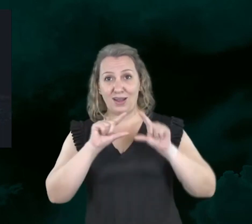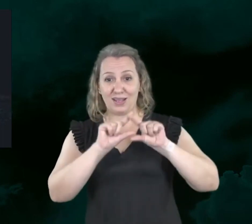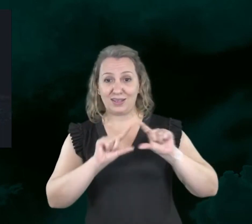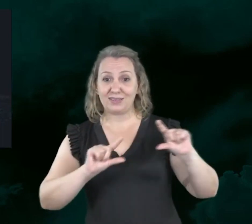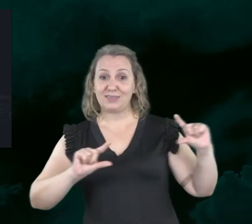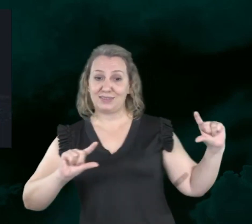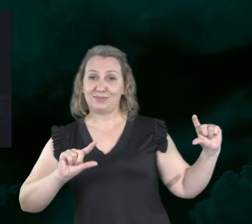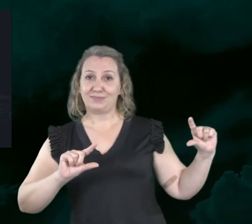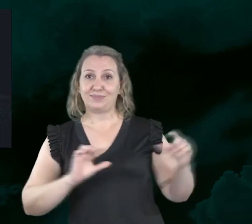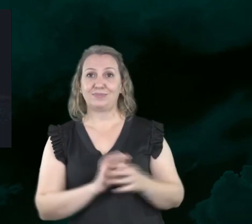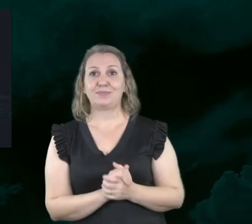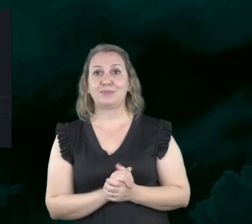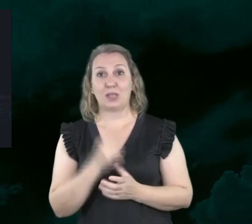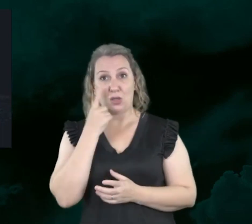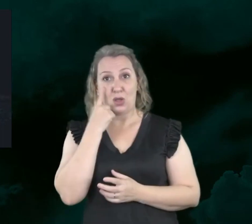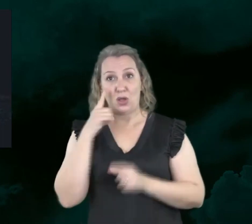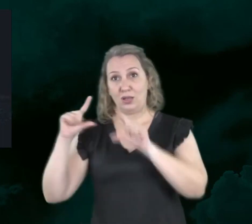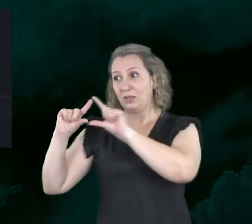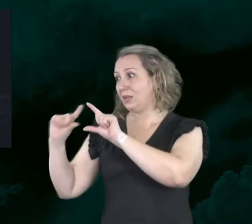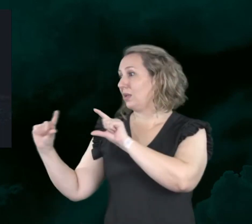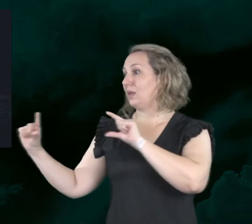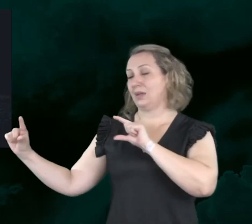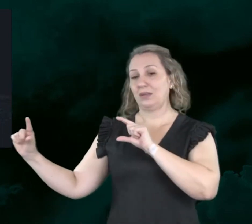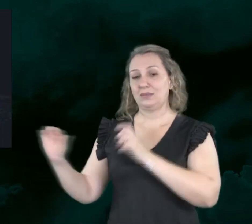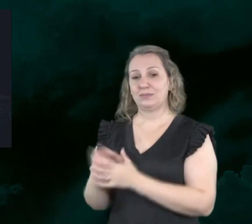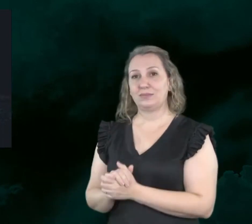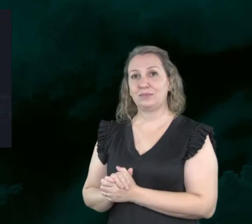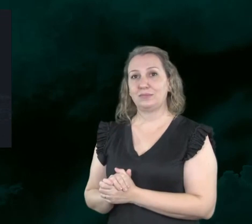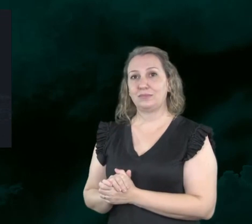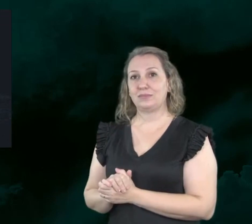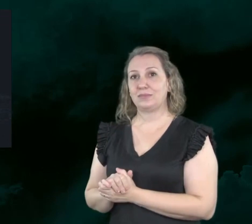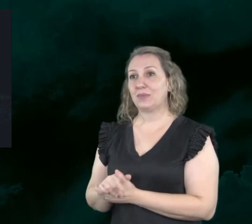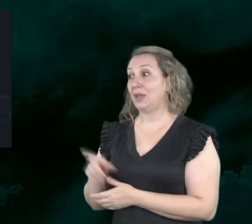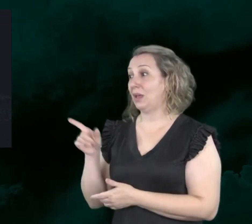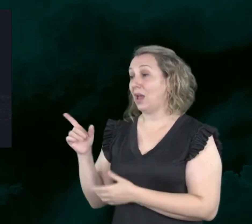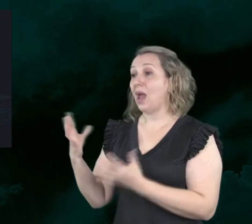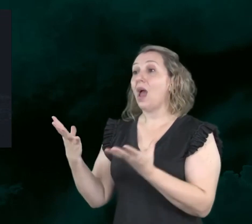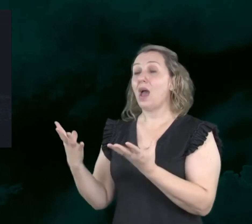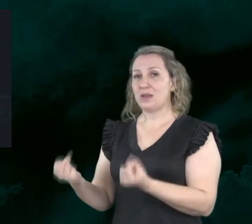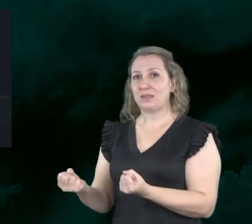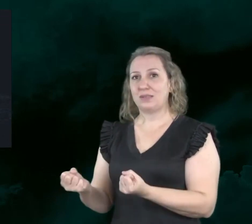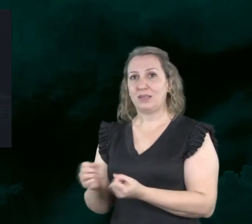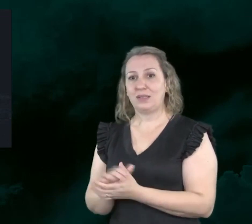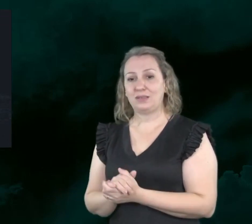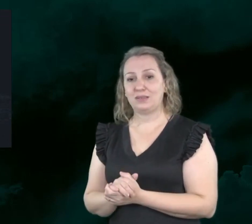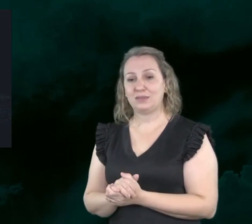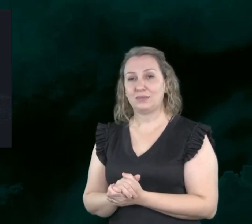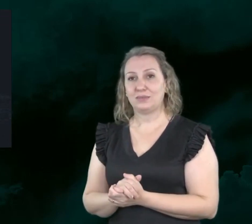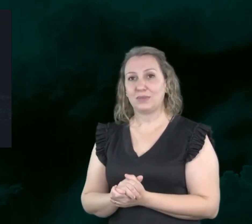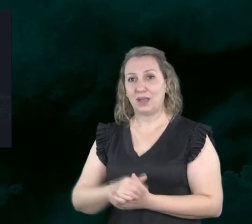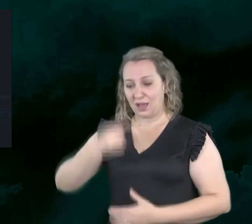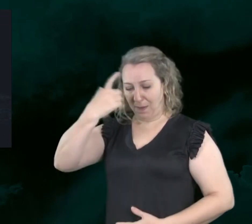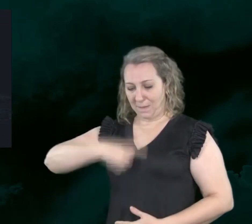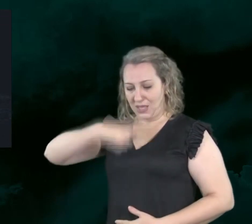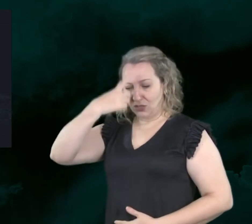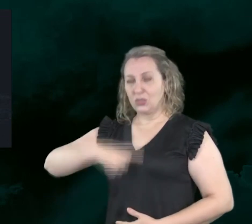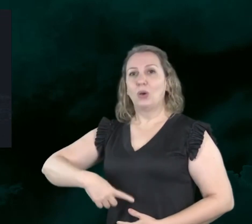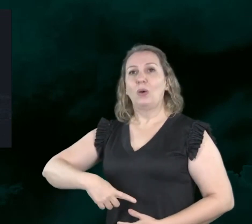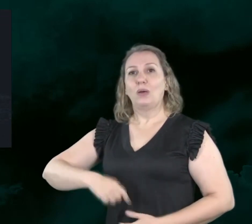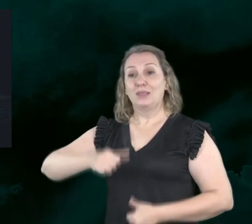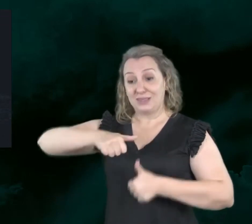dokime, experiência, dokime, que é aprovado ou caráter aprovado, isto é,